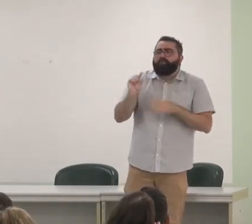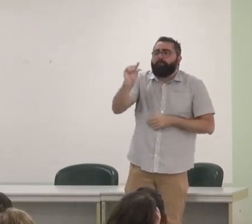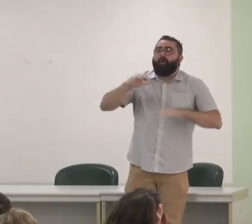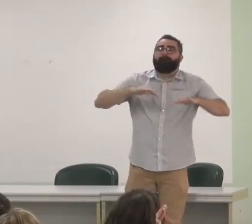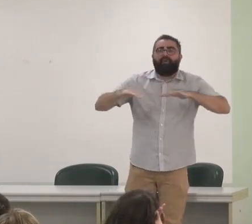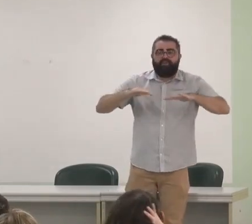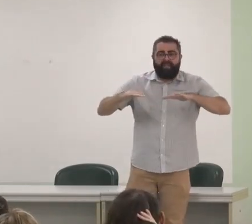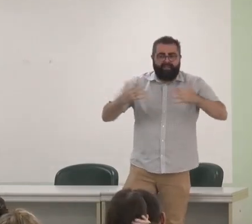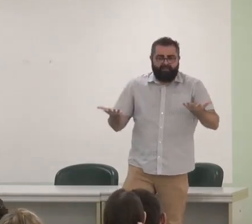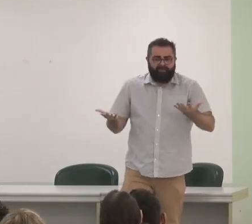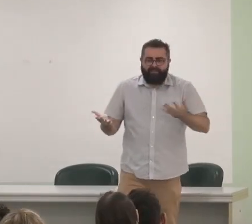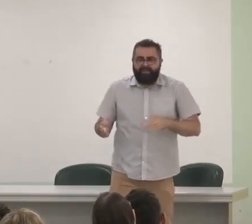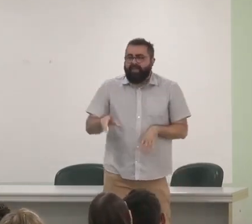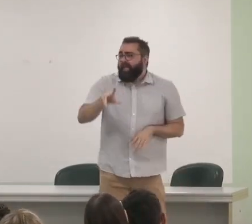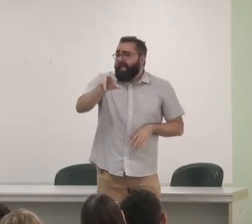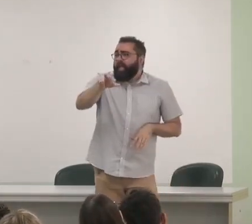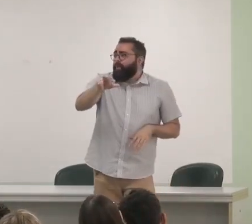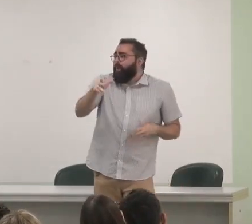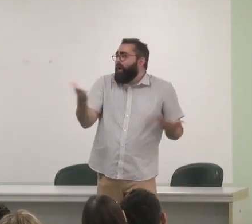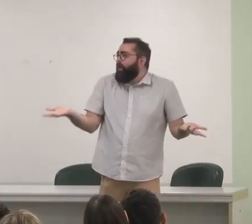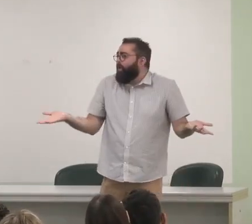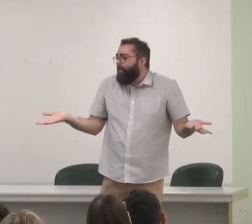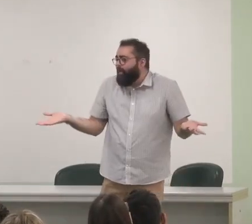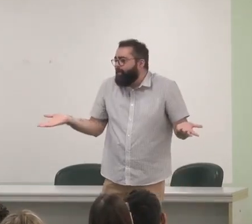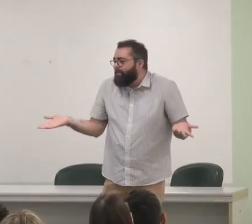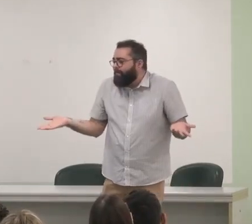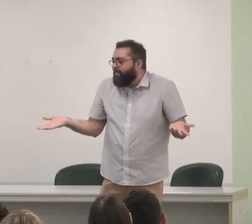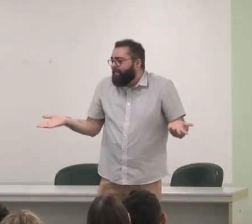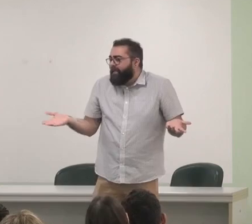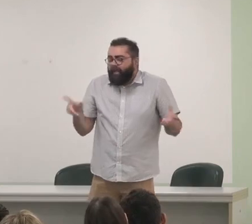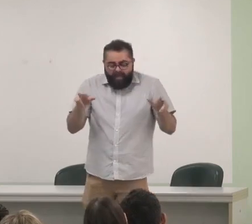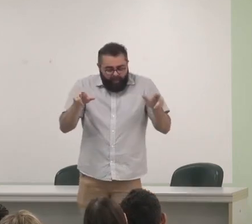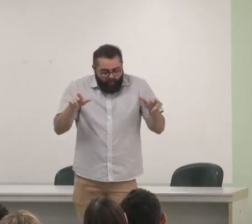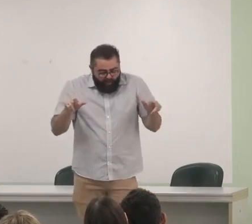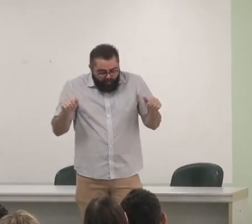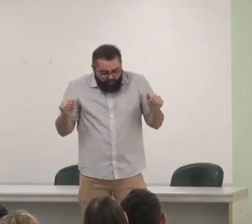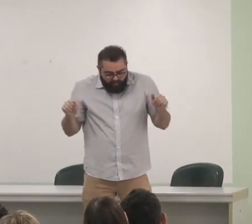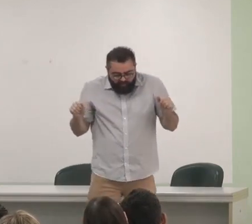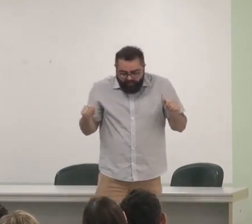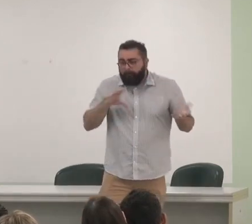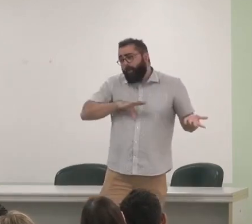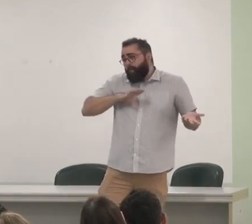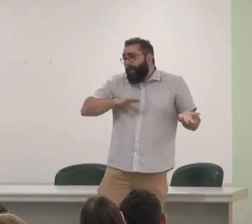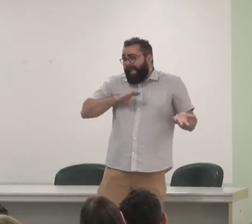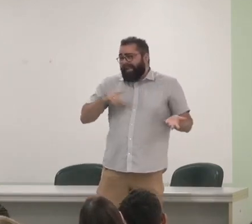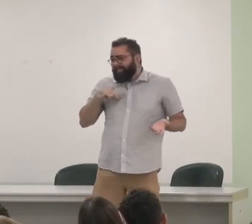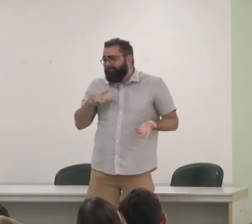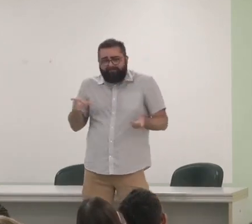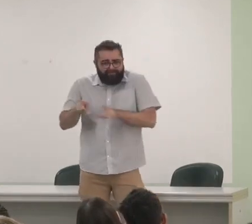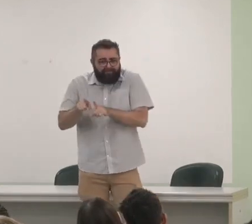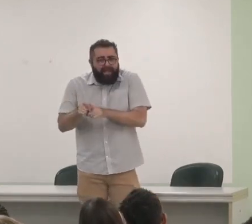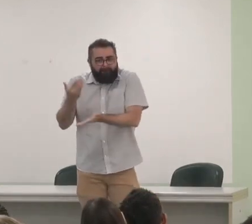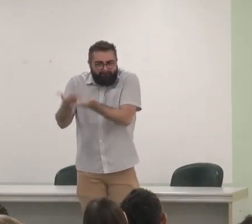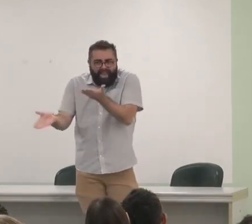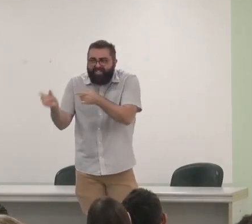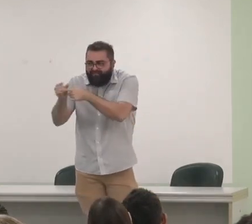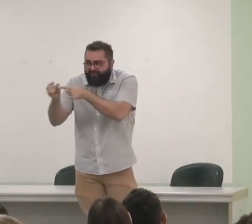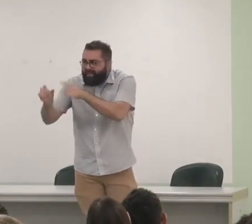processo morfológico, né? E o movimento continua o mesmo. A gente tem parecido em língua portuguesa também,